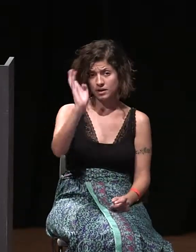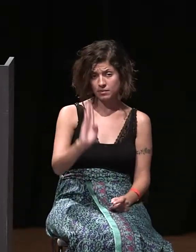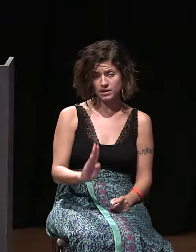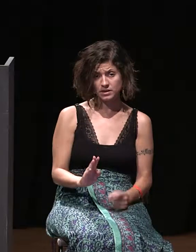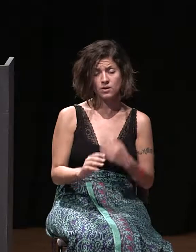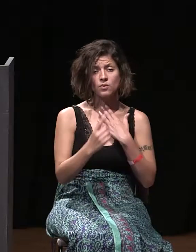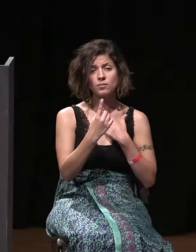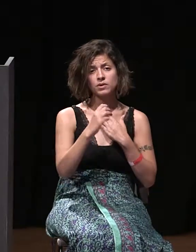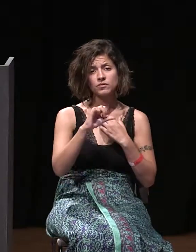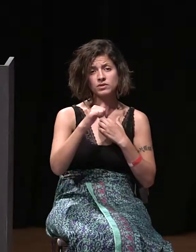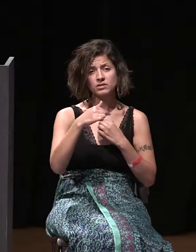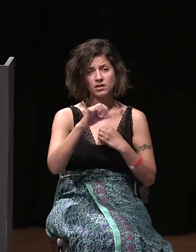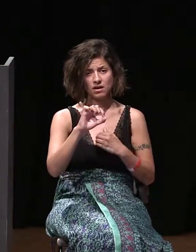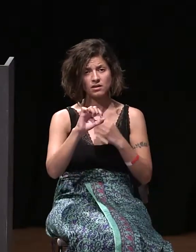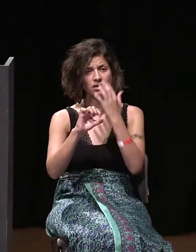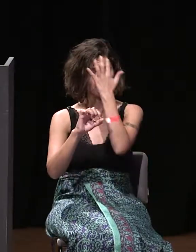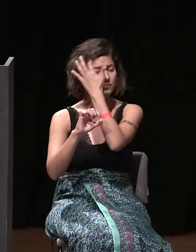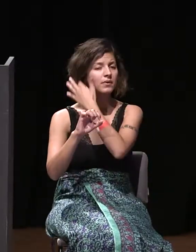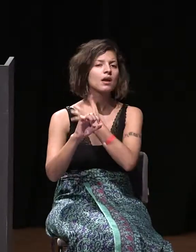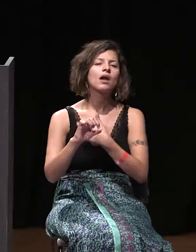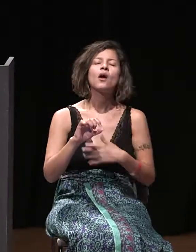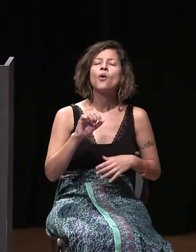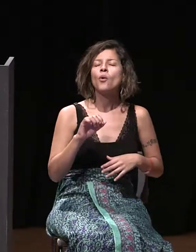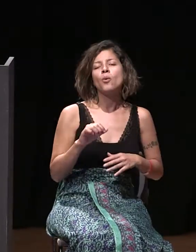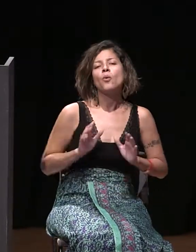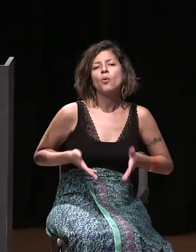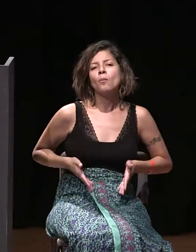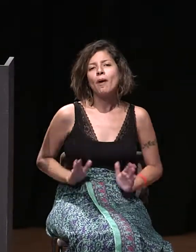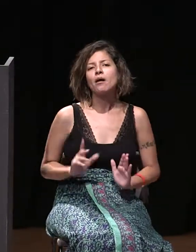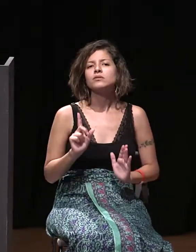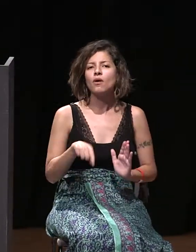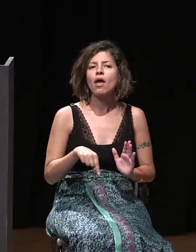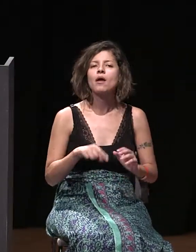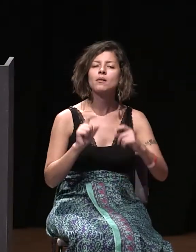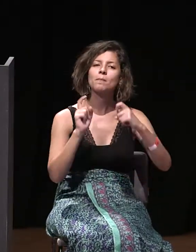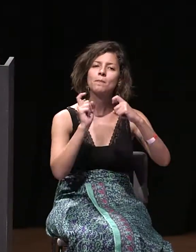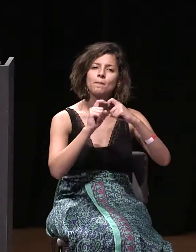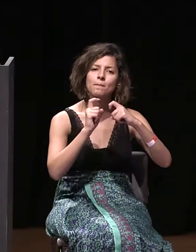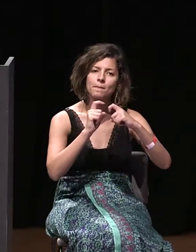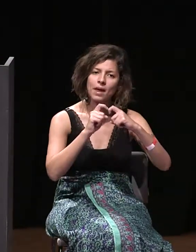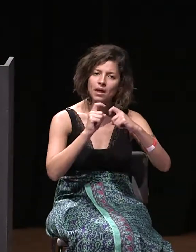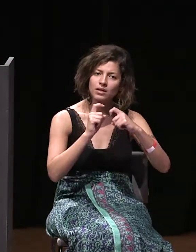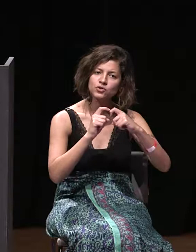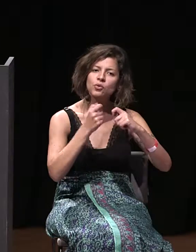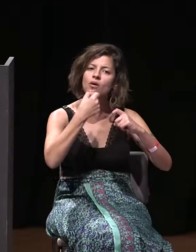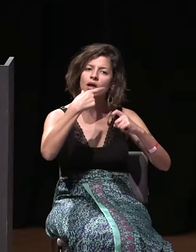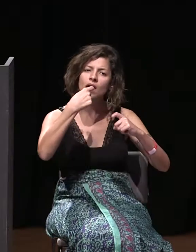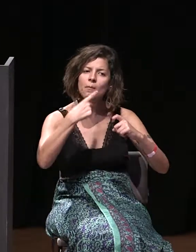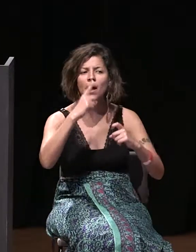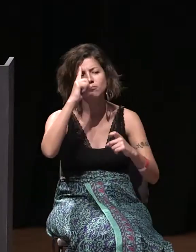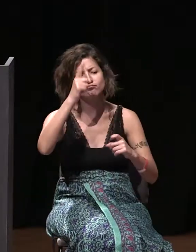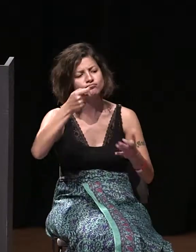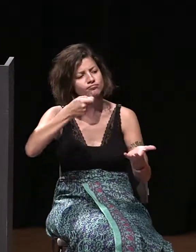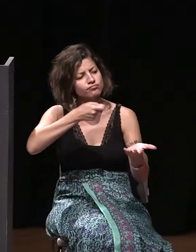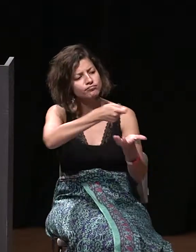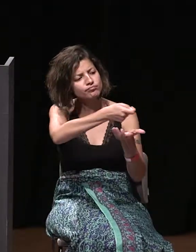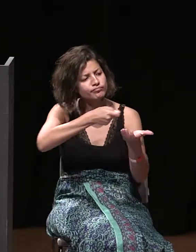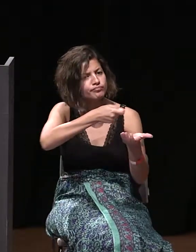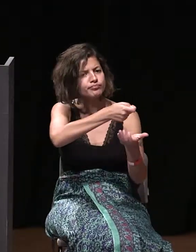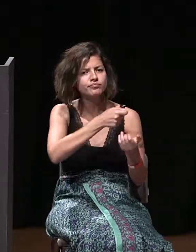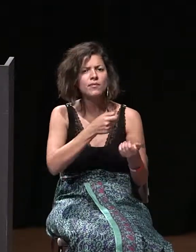ele passou a ser intensamente medicalizado, né? Então, o corpo da mulher ele passa a ser visto como